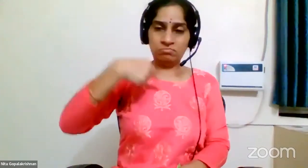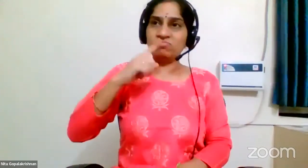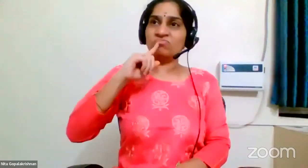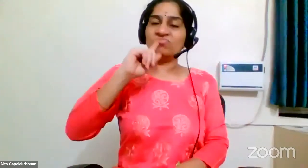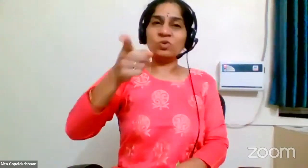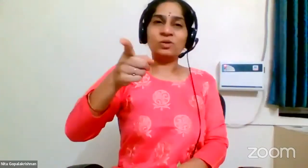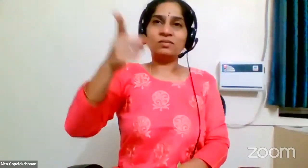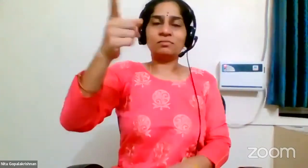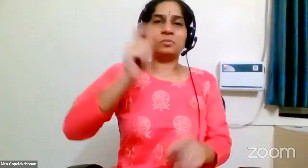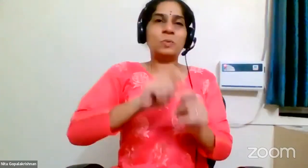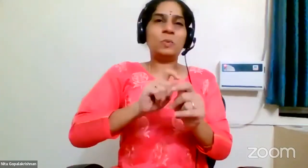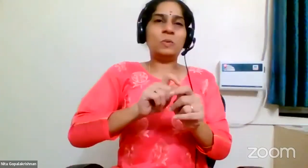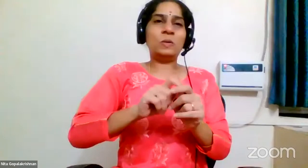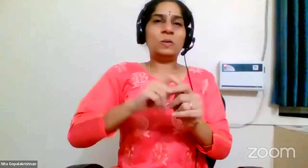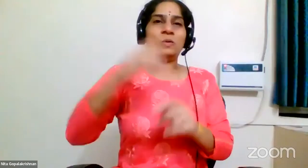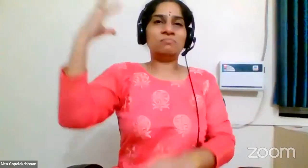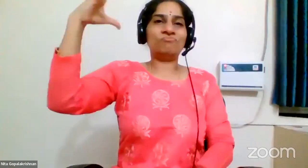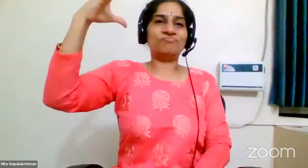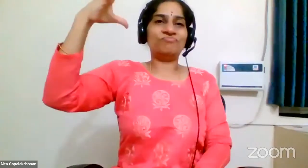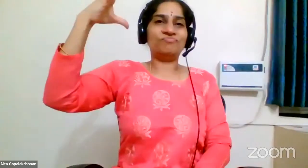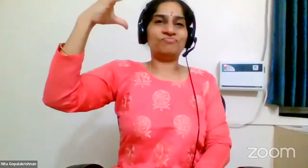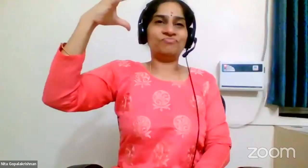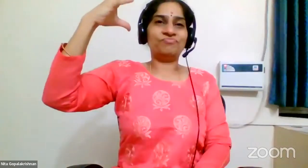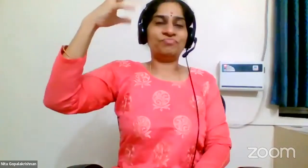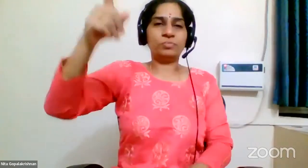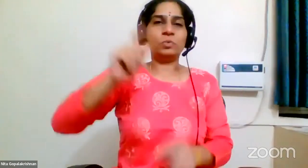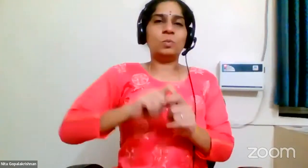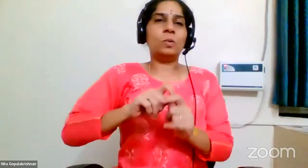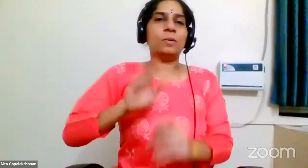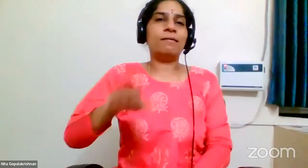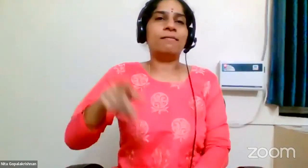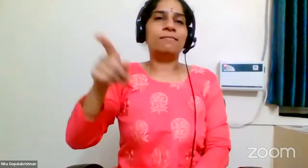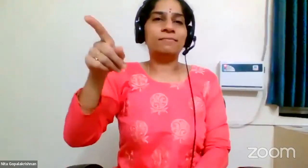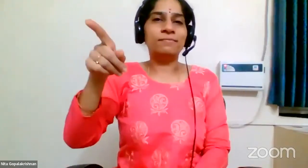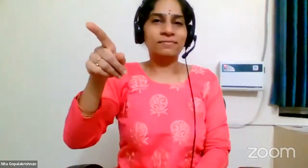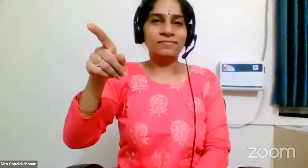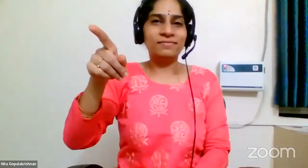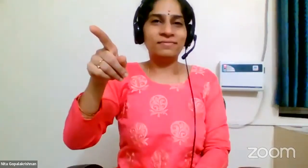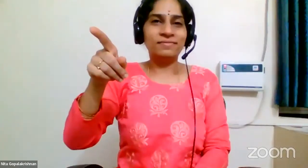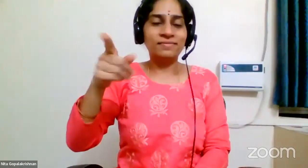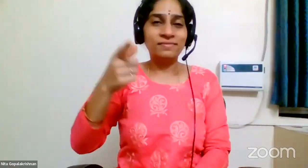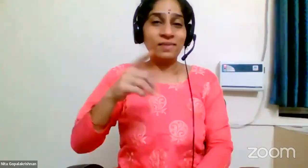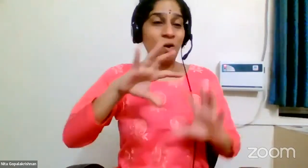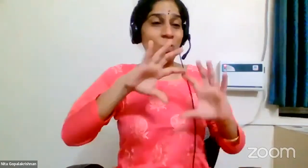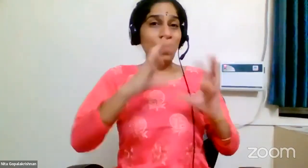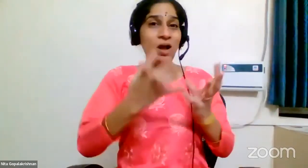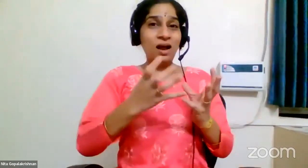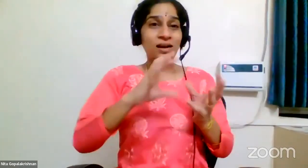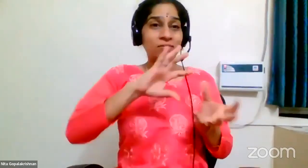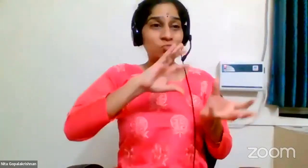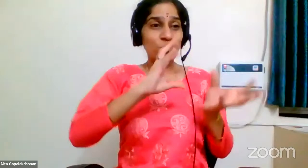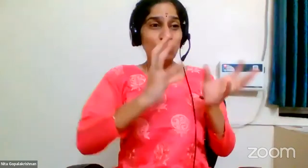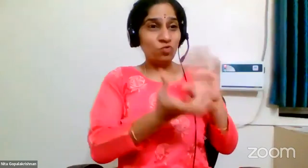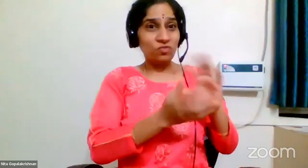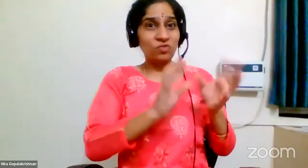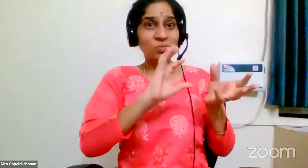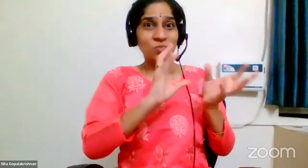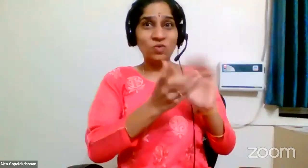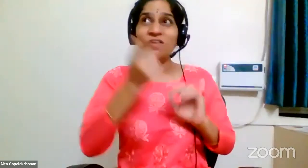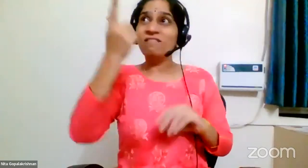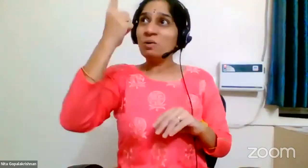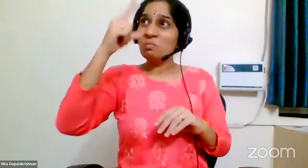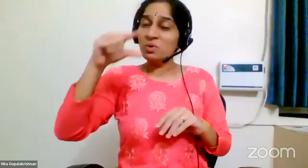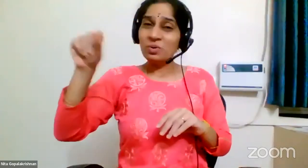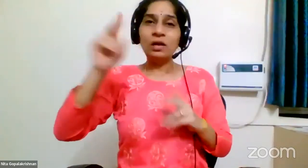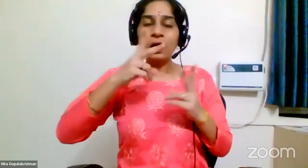के डर के कारण ये जो सूर्य चंद्रमा है हमेशा टाइम पे होते हैं और टाइम पे अस्त हो जाते हैं। हम देखते ना एक